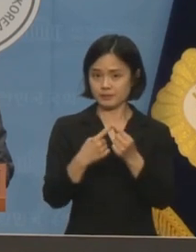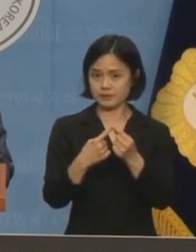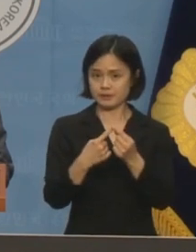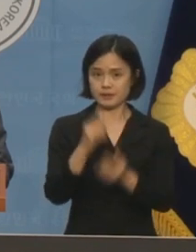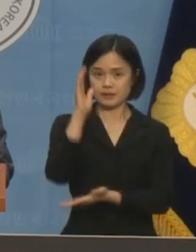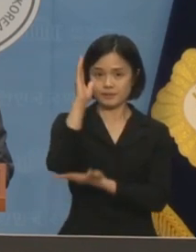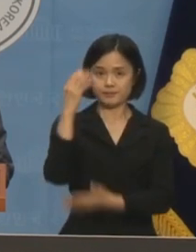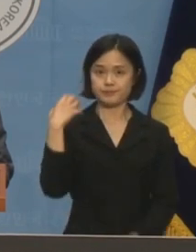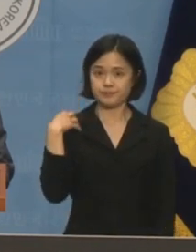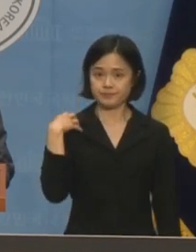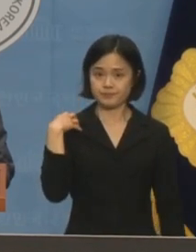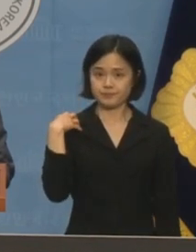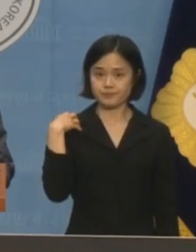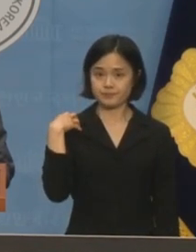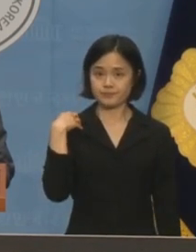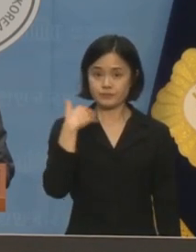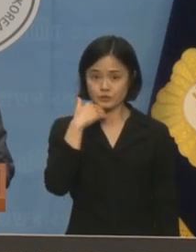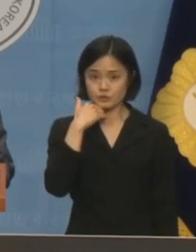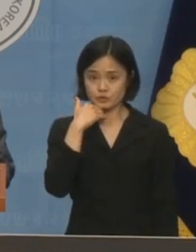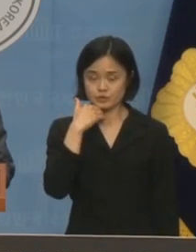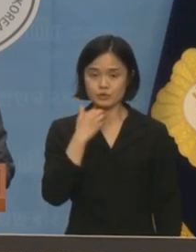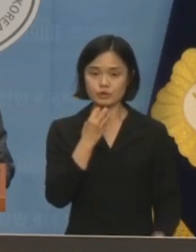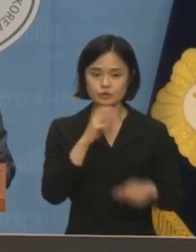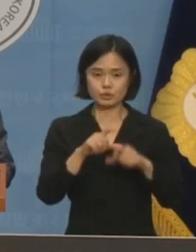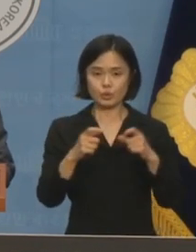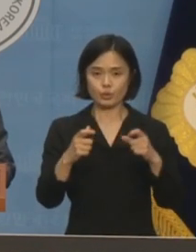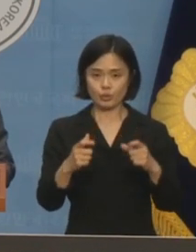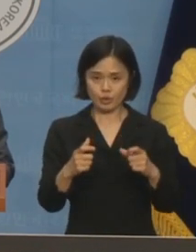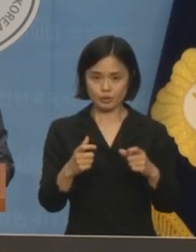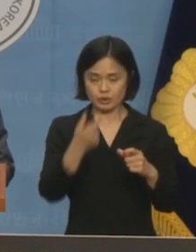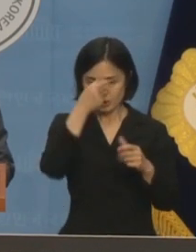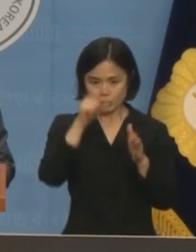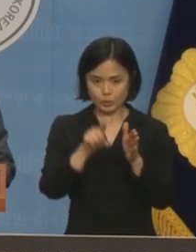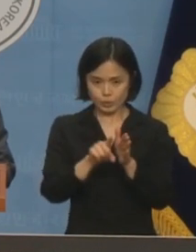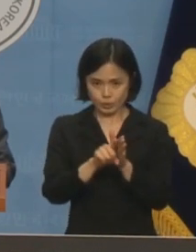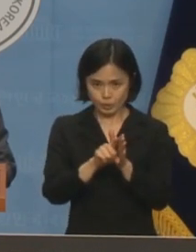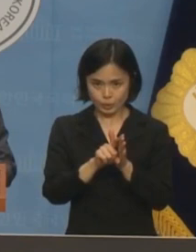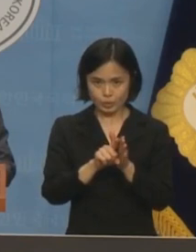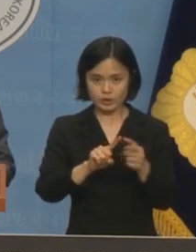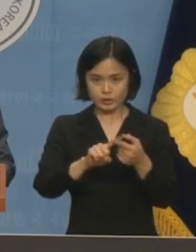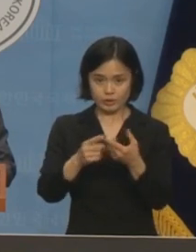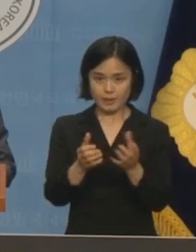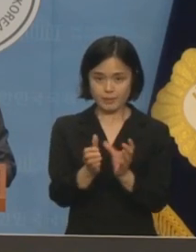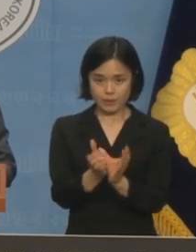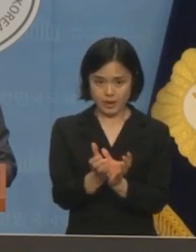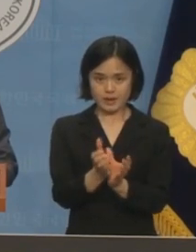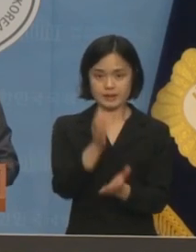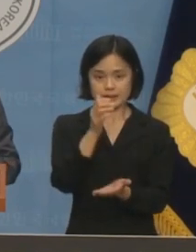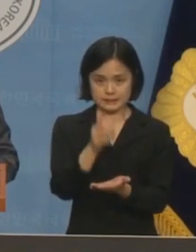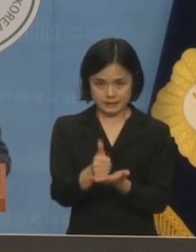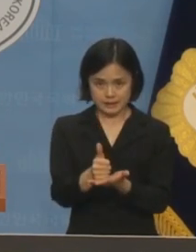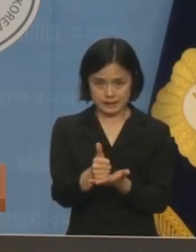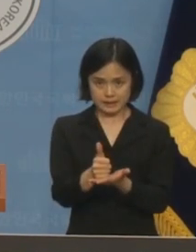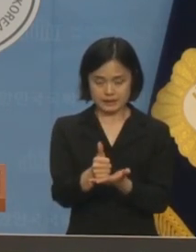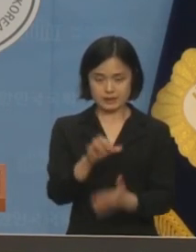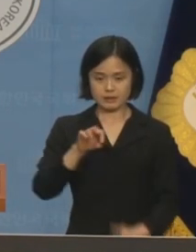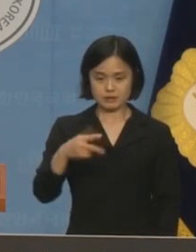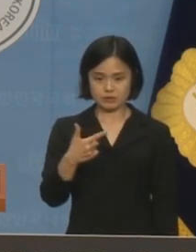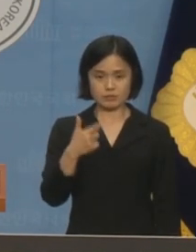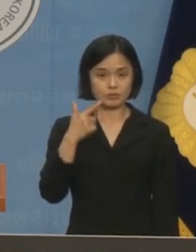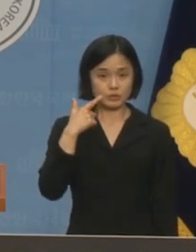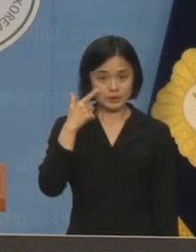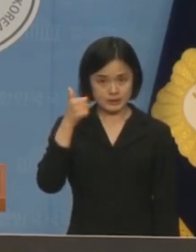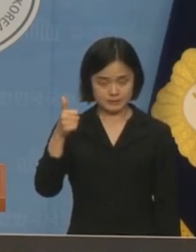주실 분, 수도권 기독교 총연합회 대표회장이신 김선규 목사님 발언해 주시겠습니다.